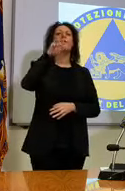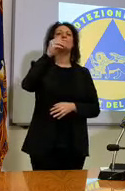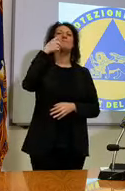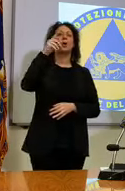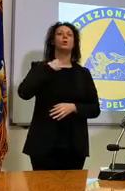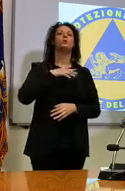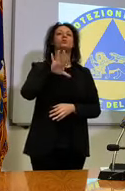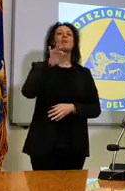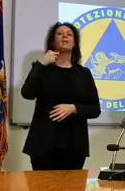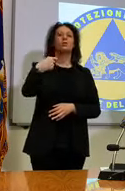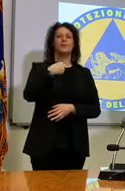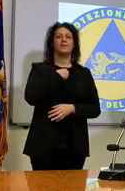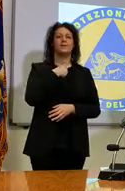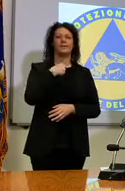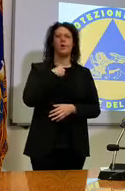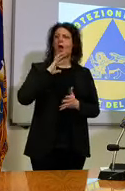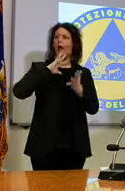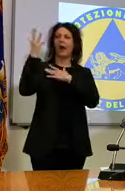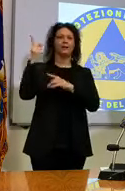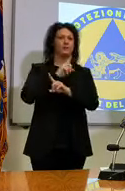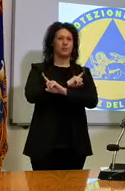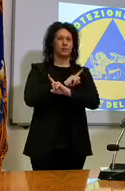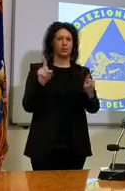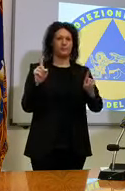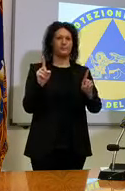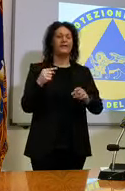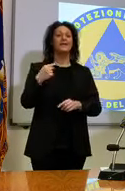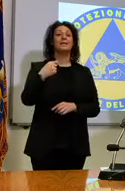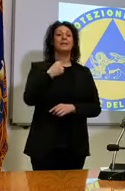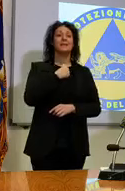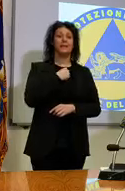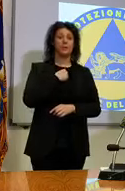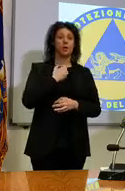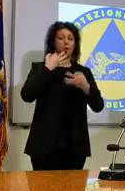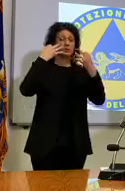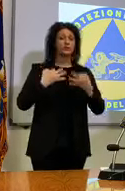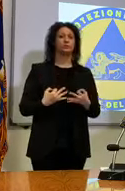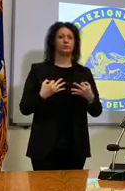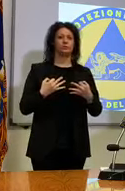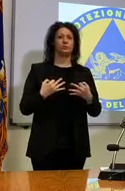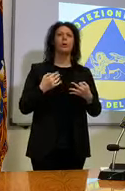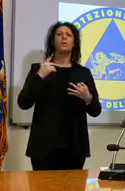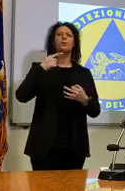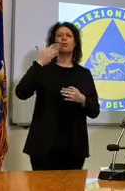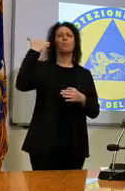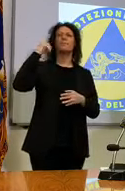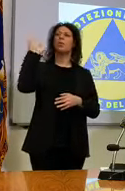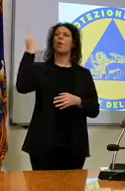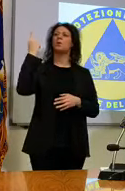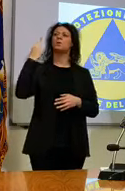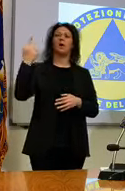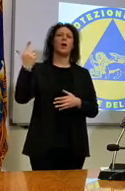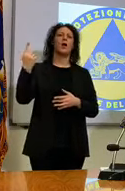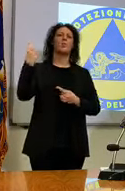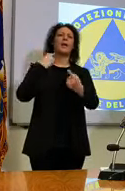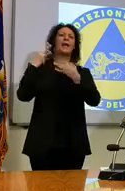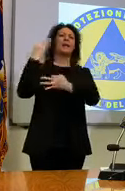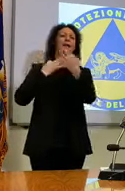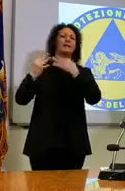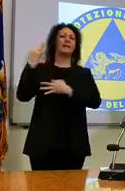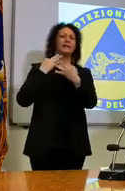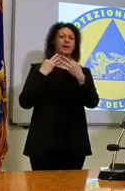sia chiaro, che nessuno si è creduto di sta roba, perché sono stato anche contestato per quei 3.000 tamponi. Io non li ho fatti con